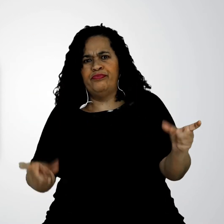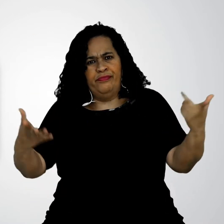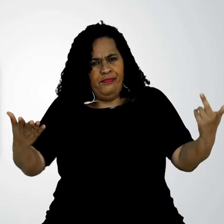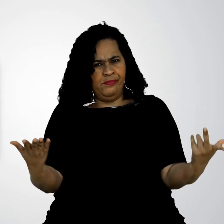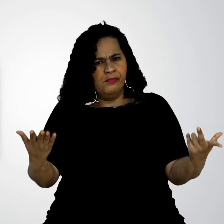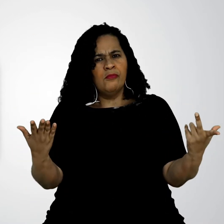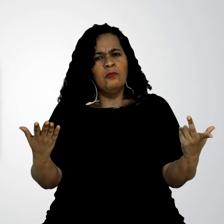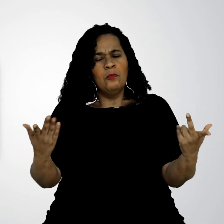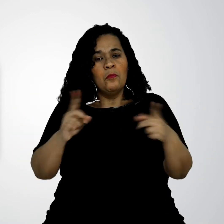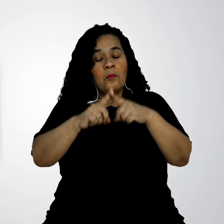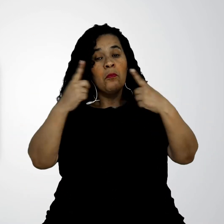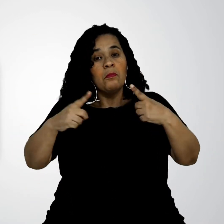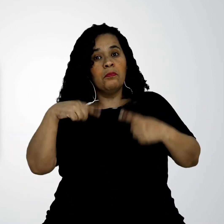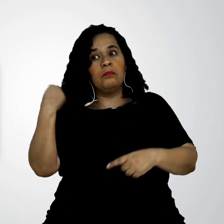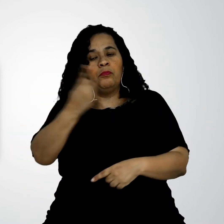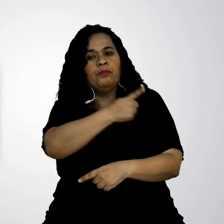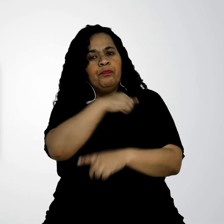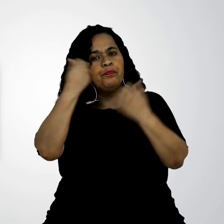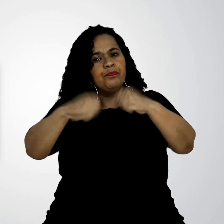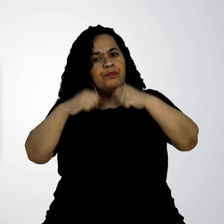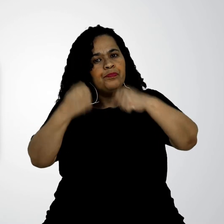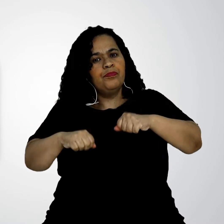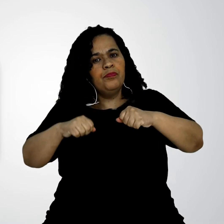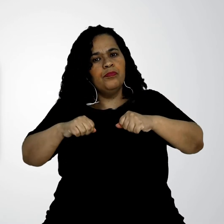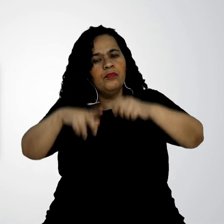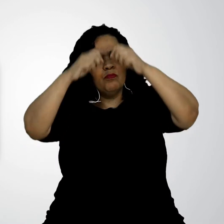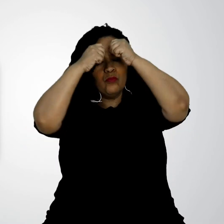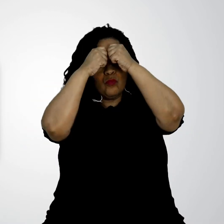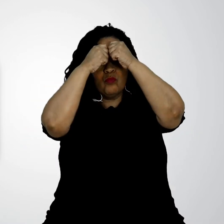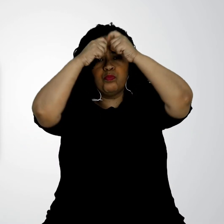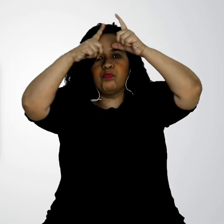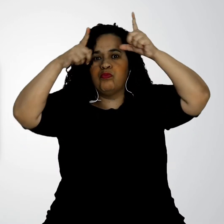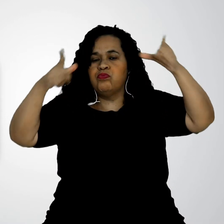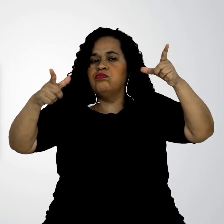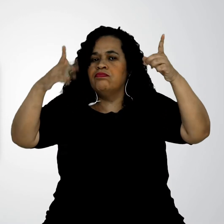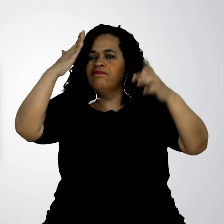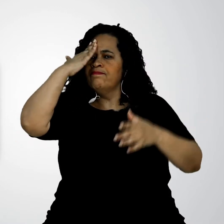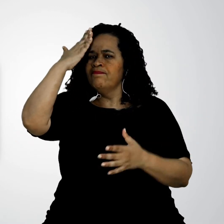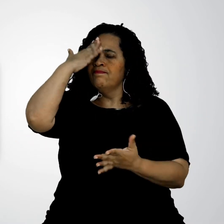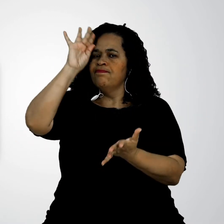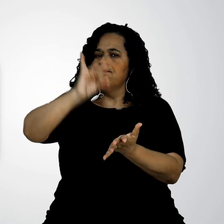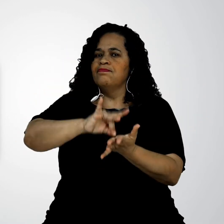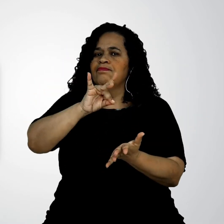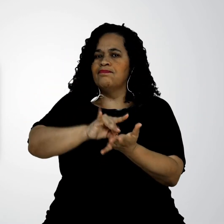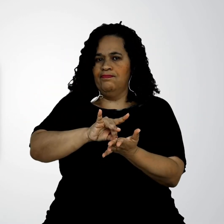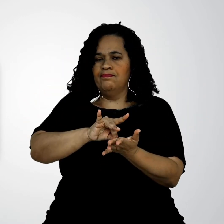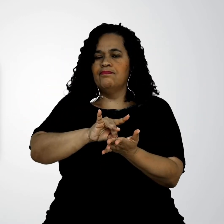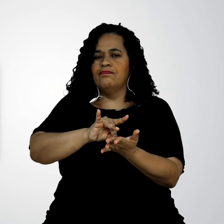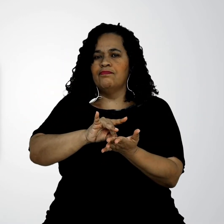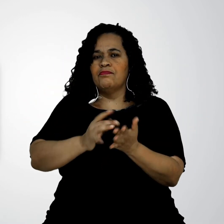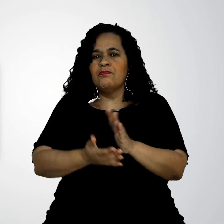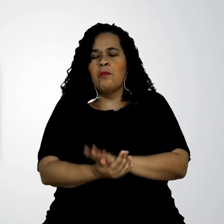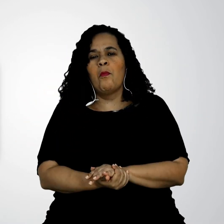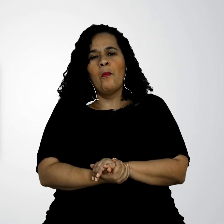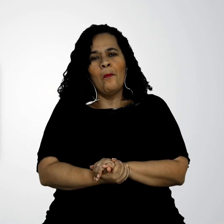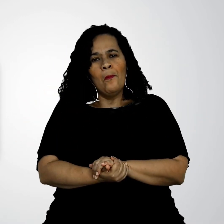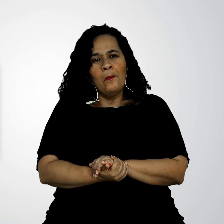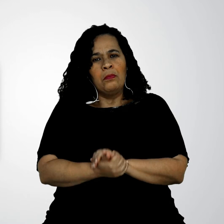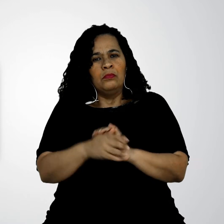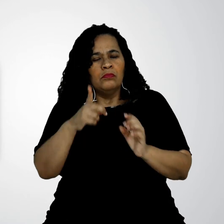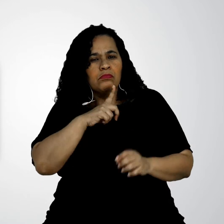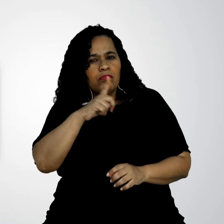gente precisa desprender a questão biológica a respeito do que o ser humano pode exercer. Então, para eles há uma